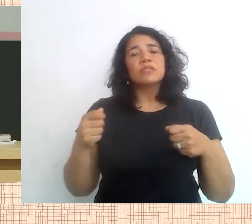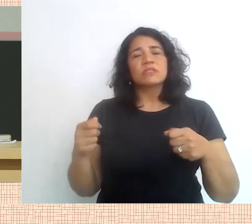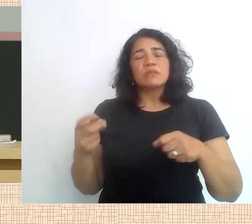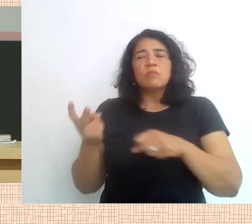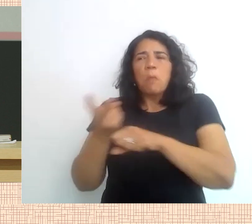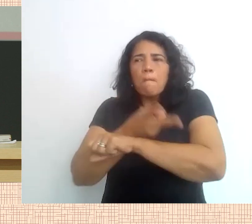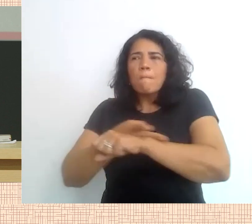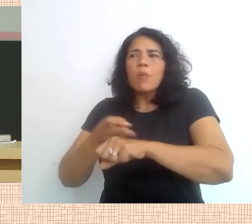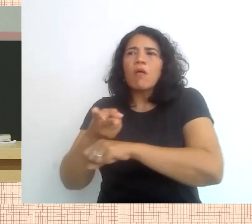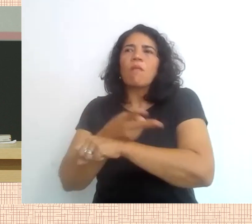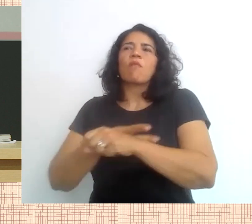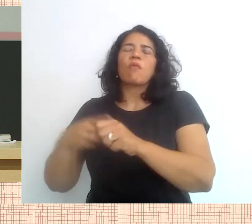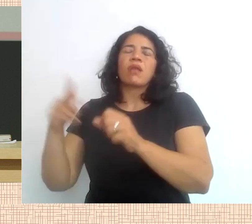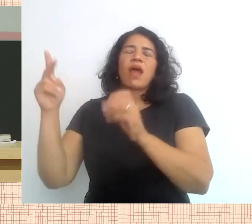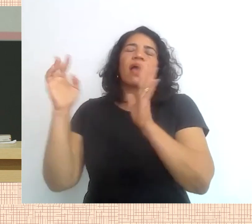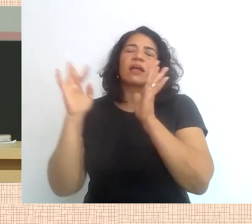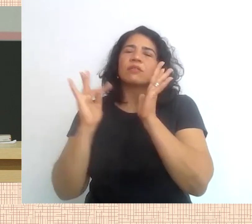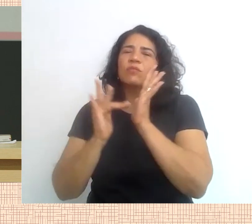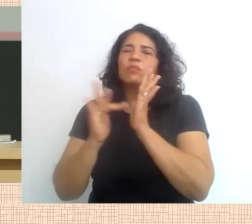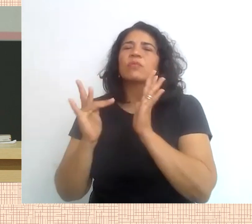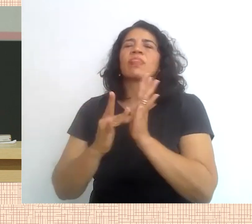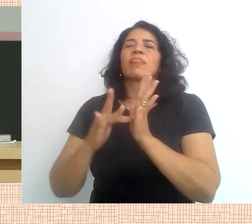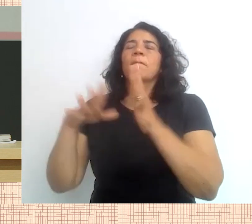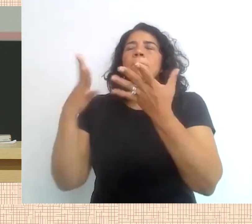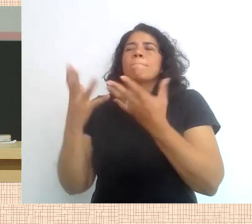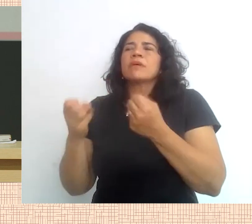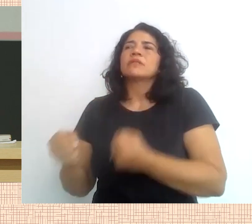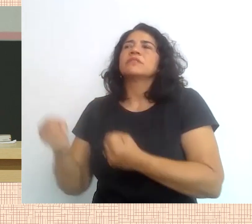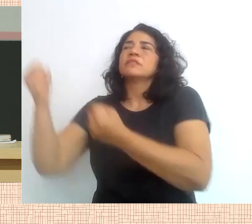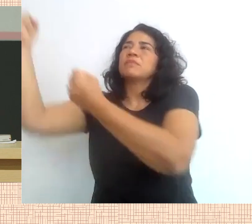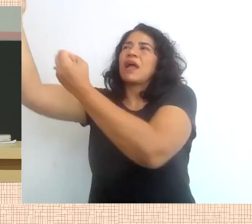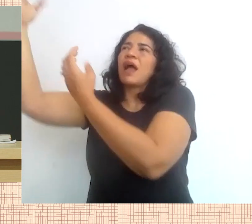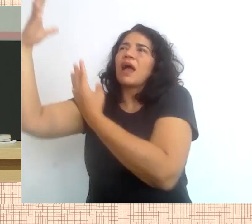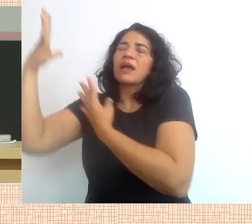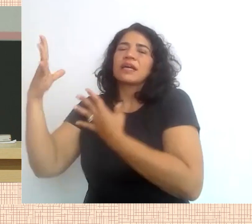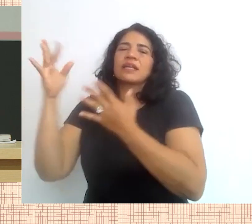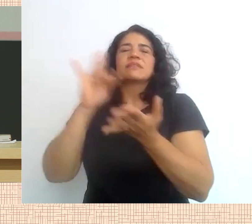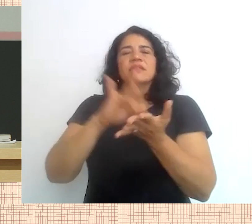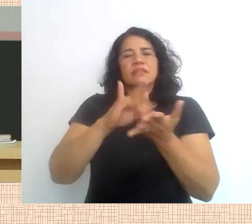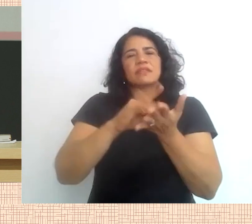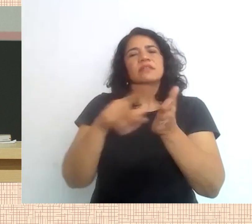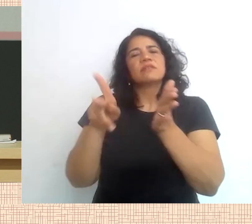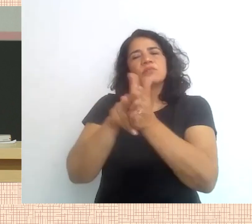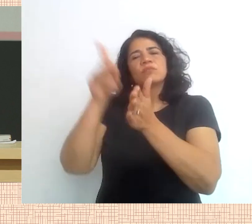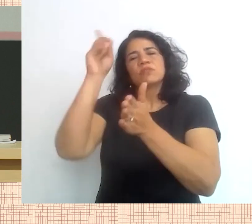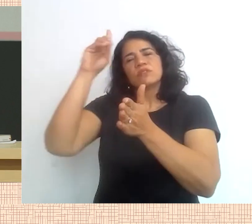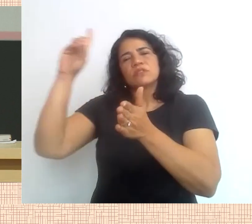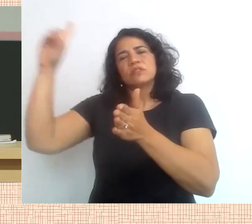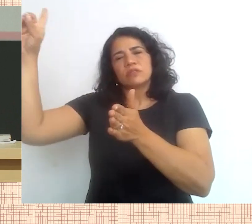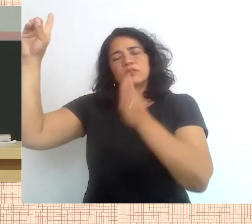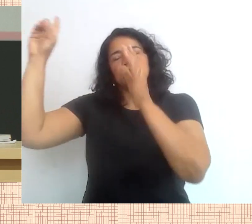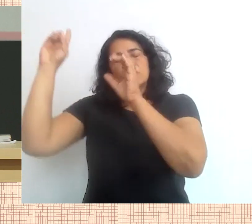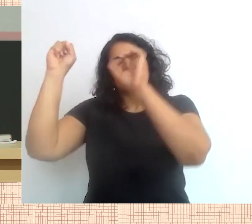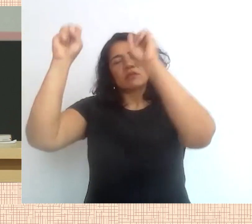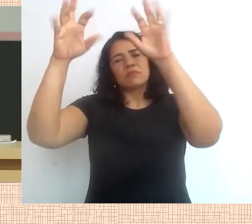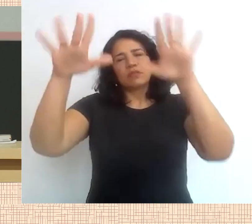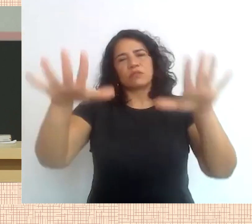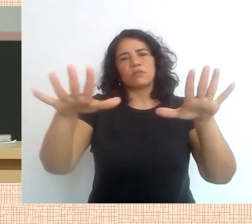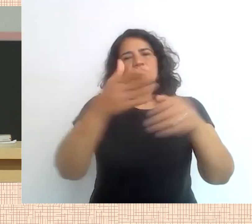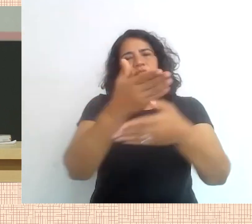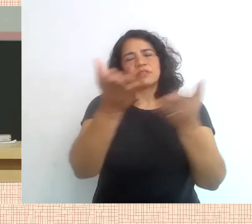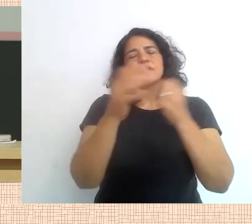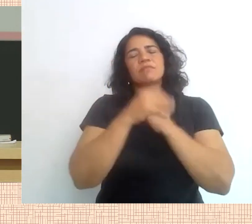graça e toda a realidade de Deus, para fazer cumprir a vontade de Deus. Deus abençoe vocês,